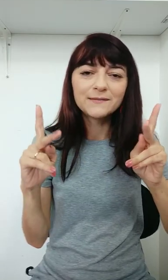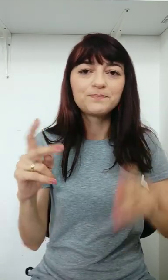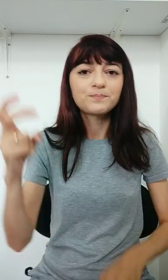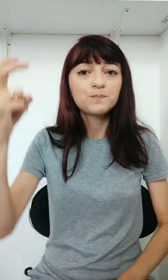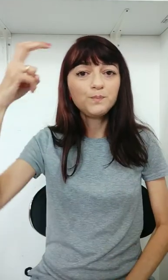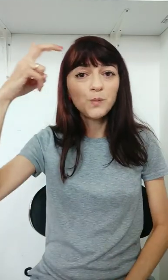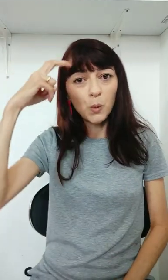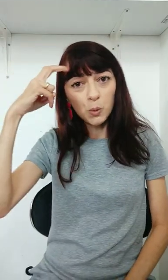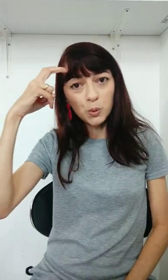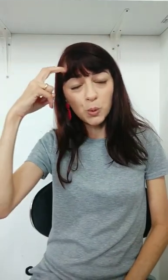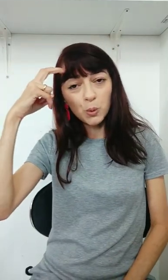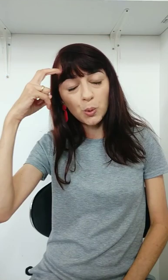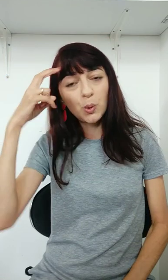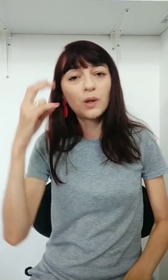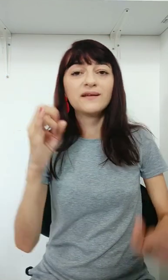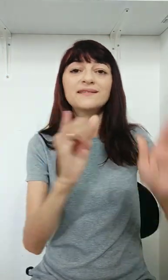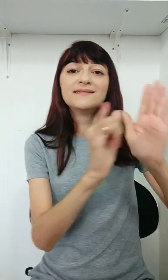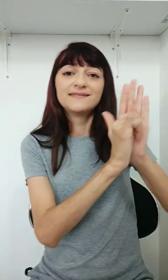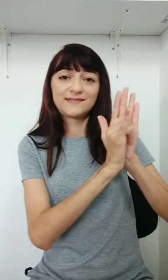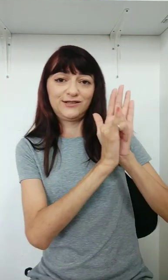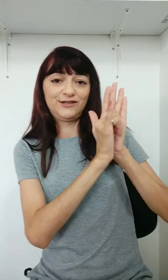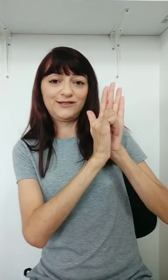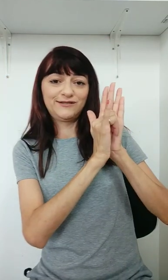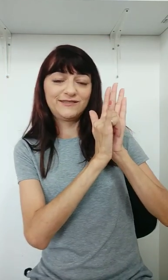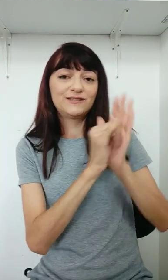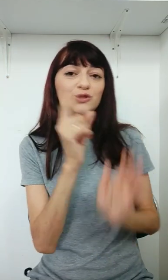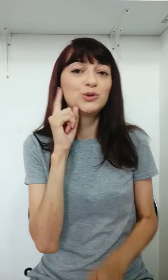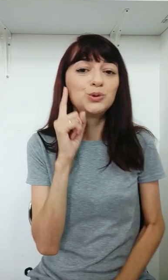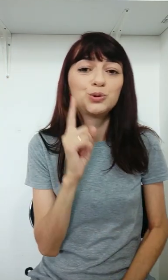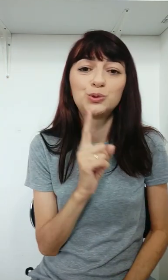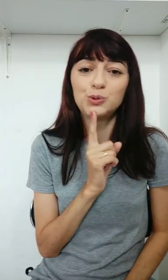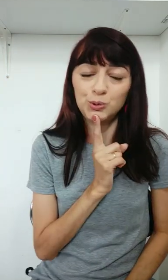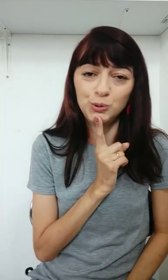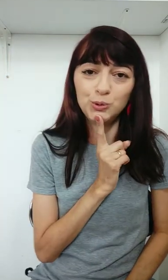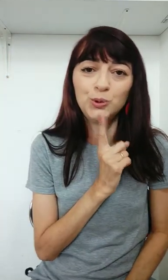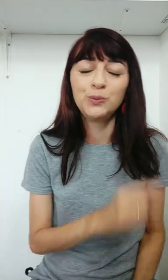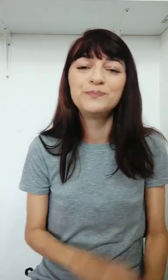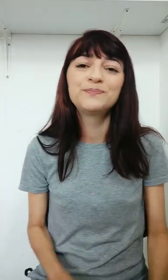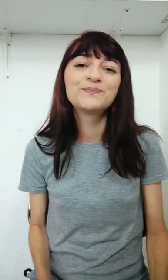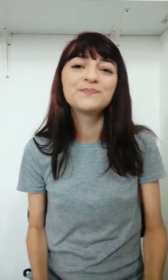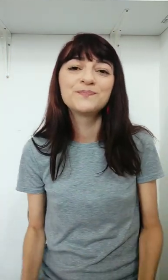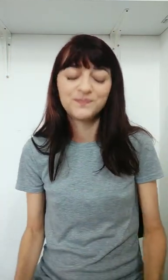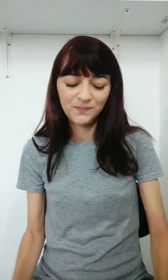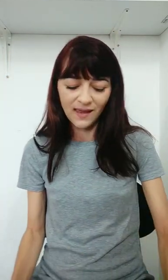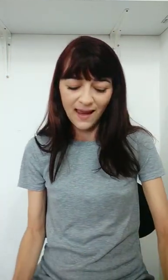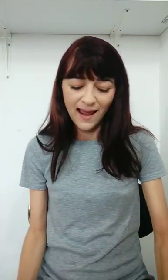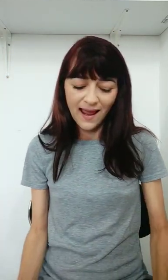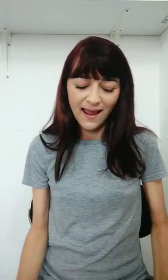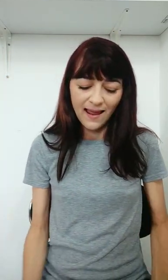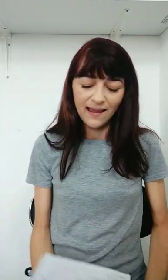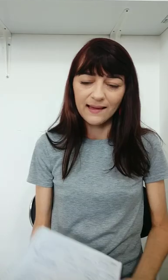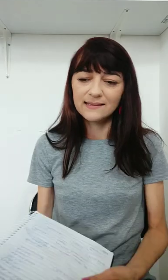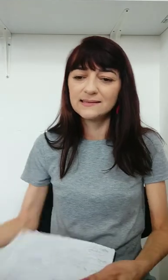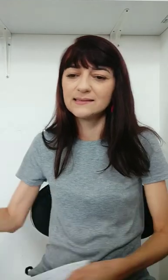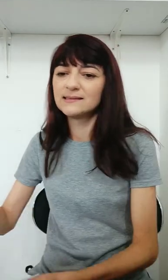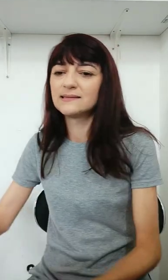Ok? Cultura e identidade surda, tá bom? Nós vamos bater papo sobre esses dois temas na aula